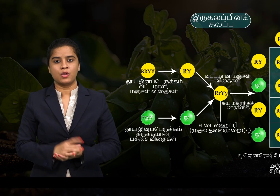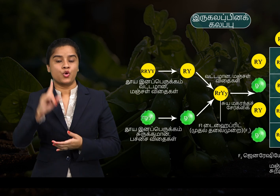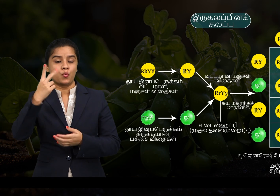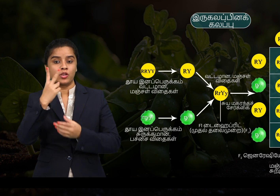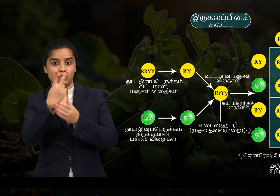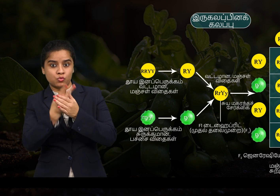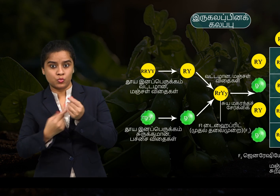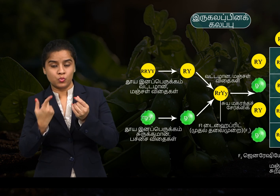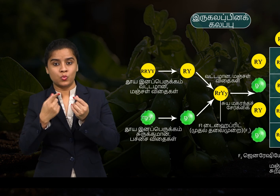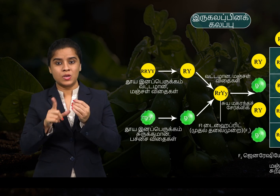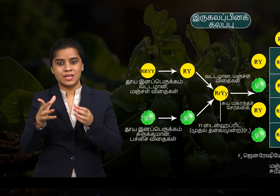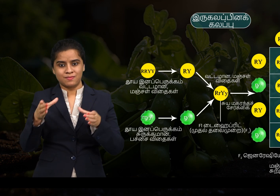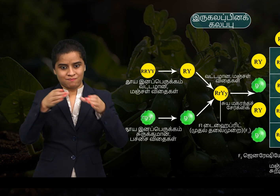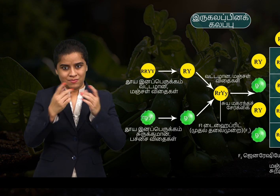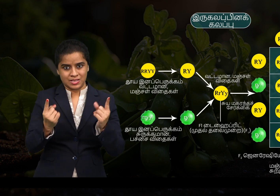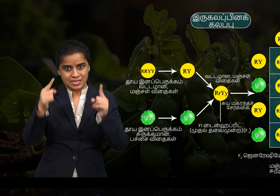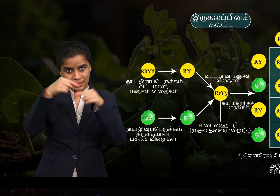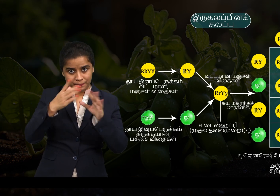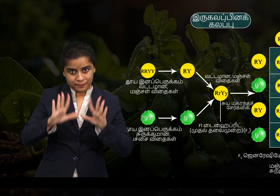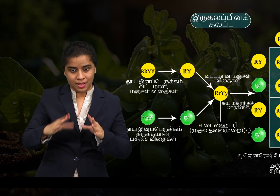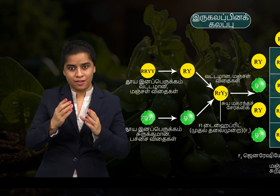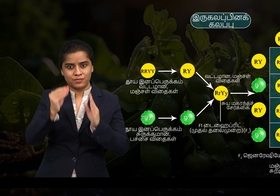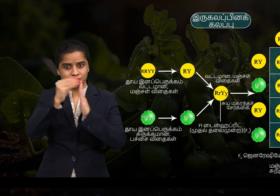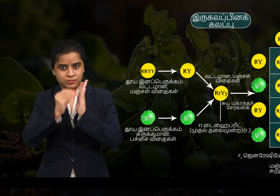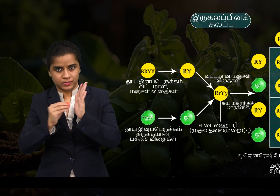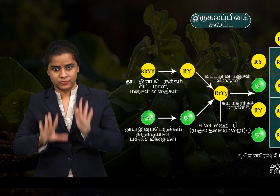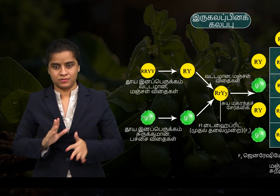2 பின்னடைவு பண்புகளையும் கொண்டவை.